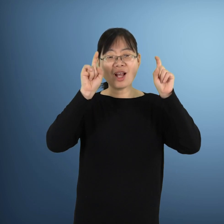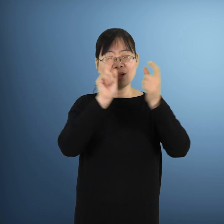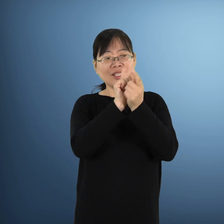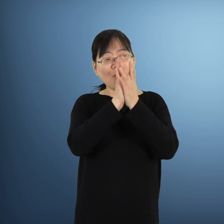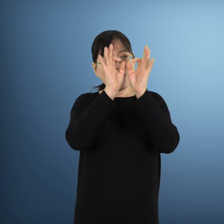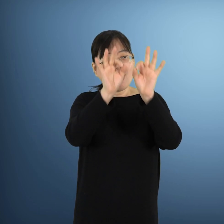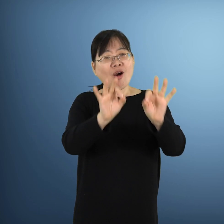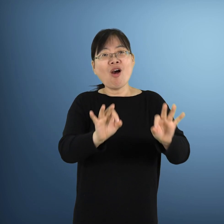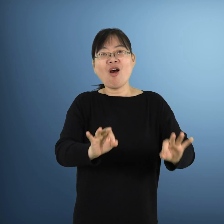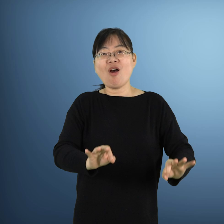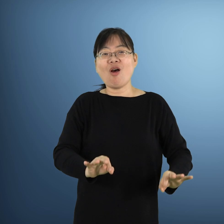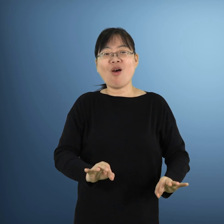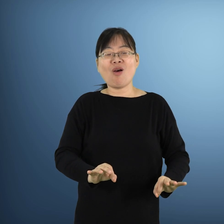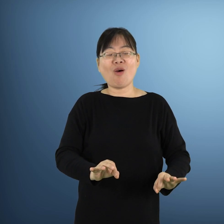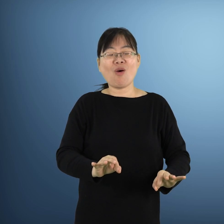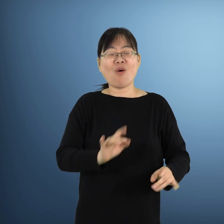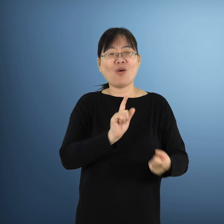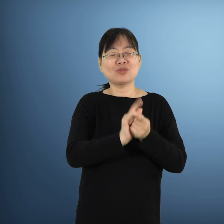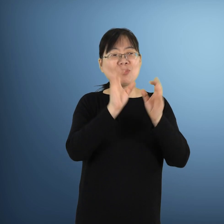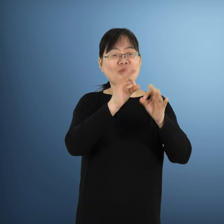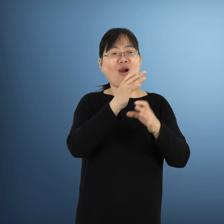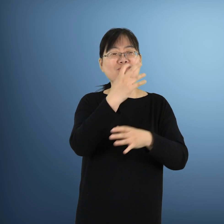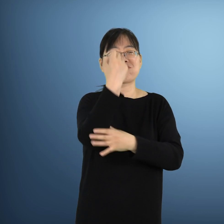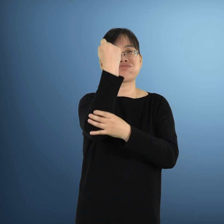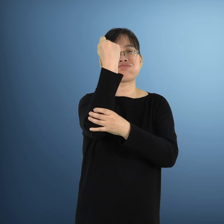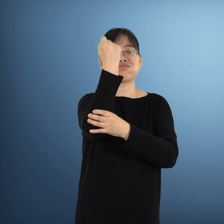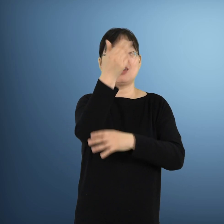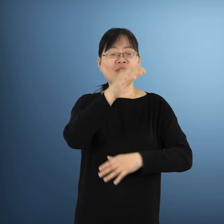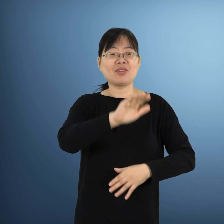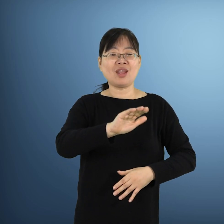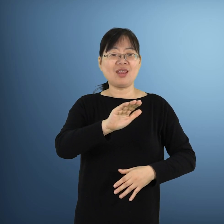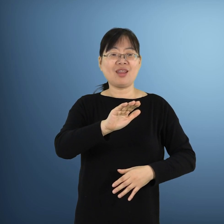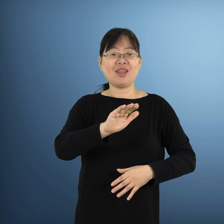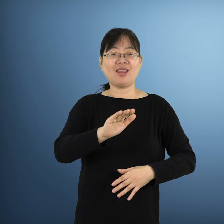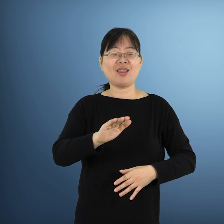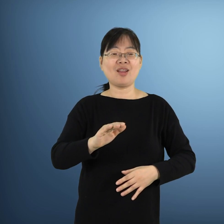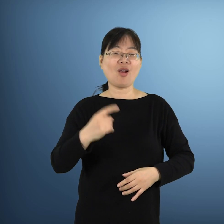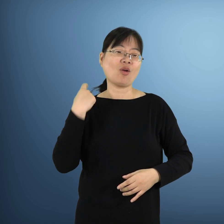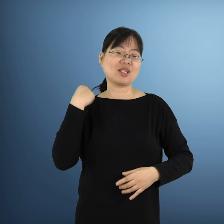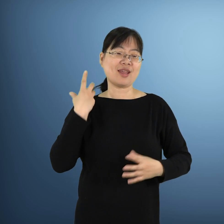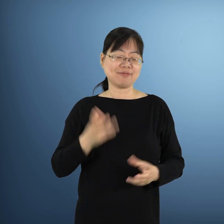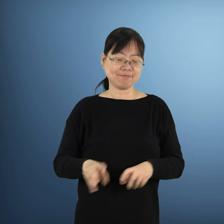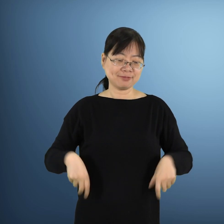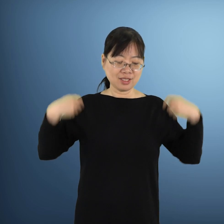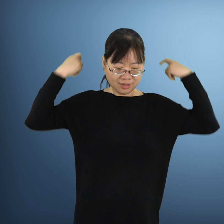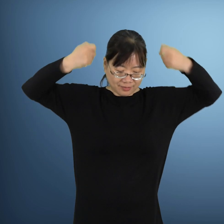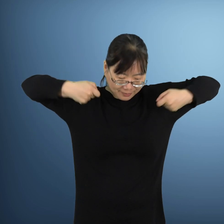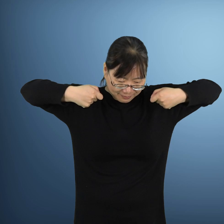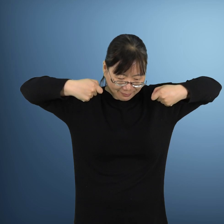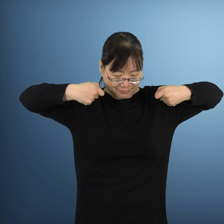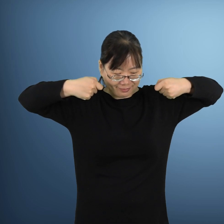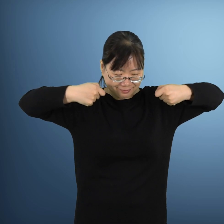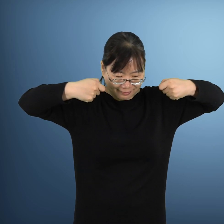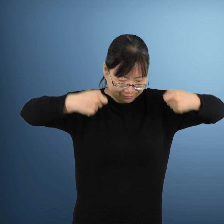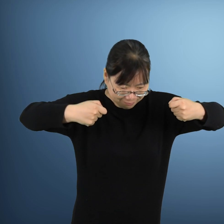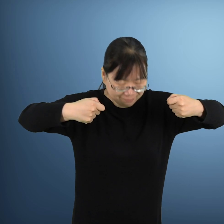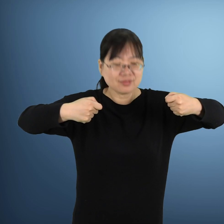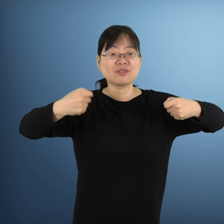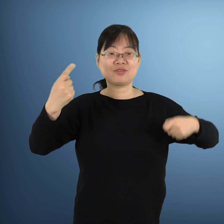보면 여러분 등치가 의외로 큽니다. 근데 그 놈을 어깨에 메고 와요. 어깨에 메고.